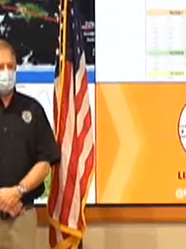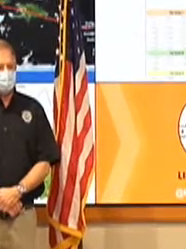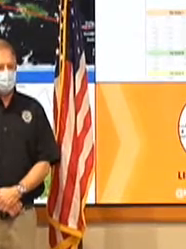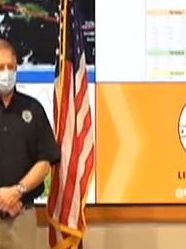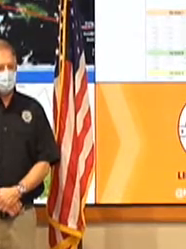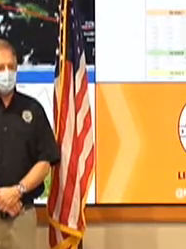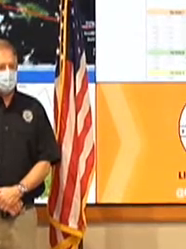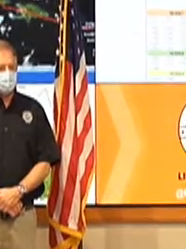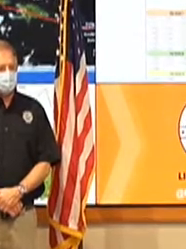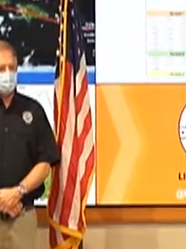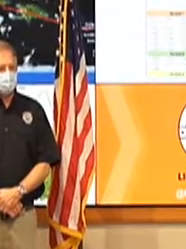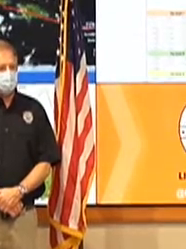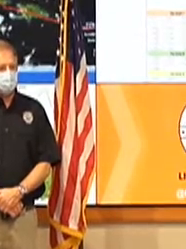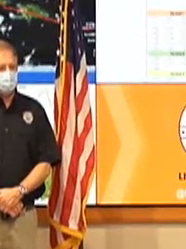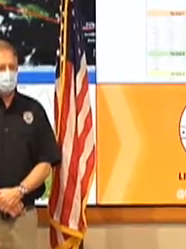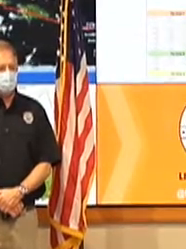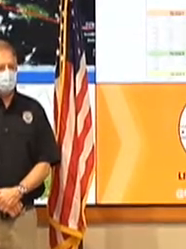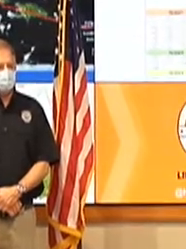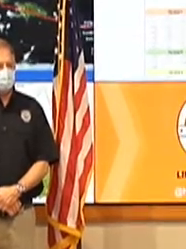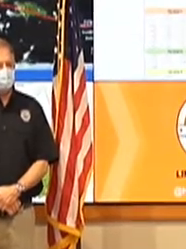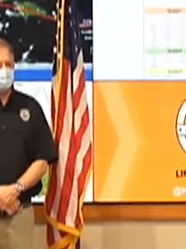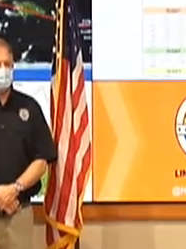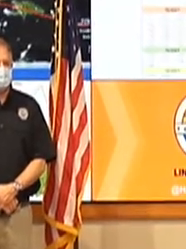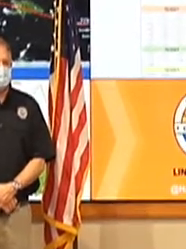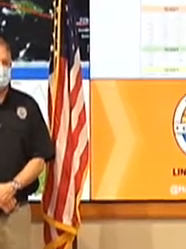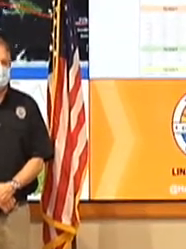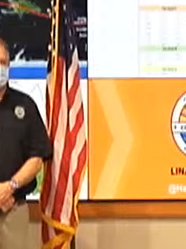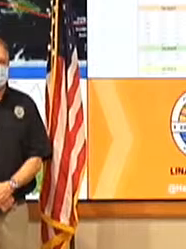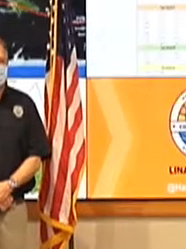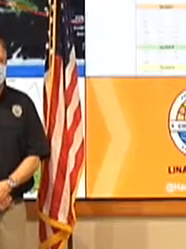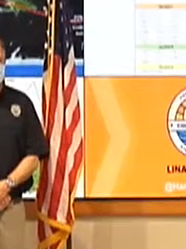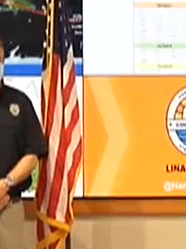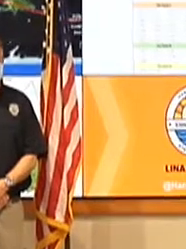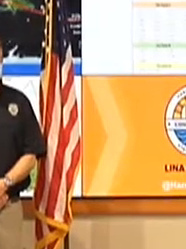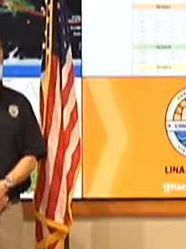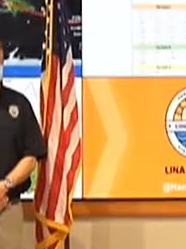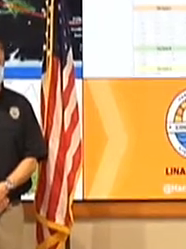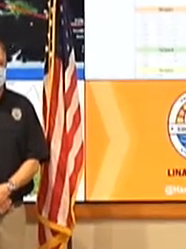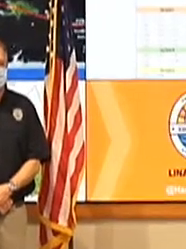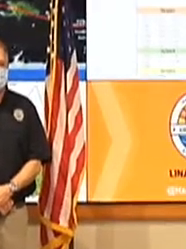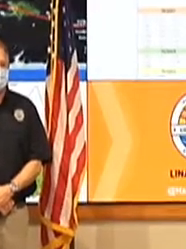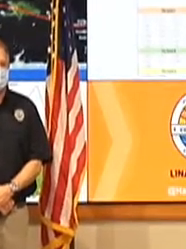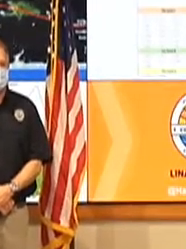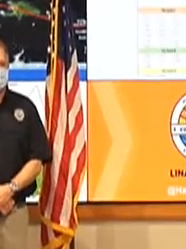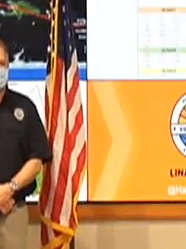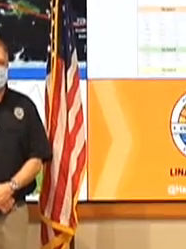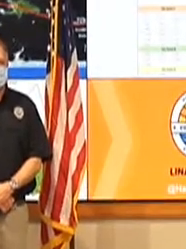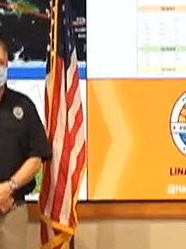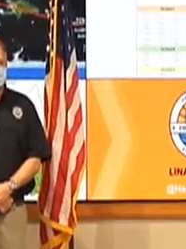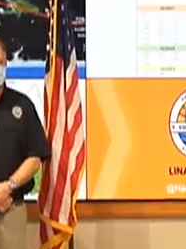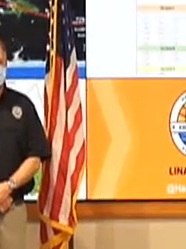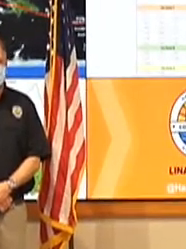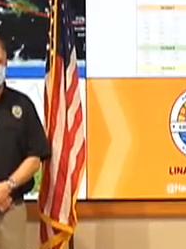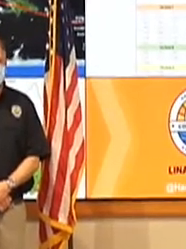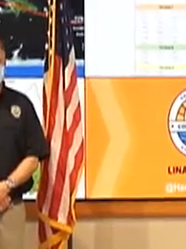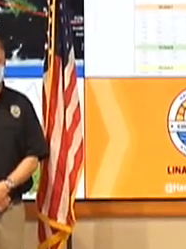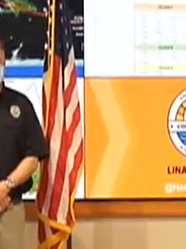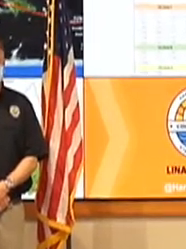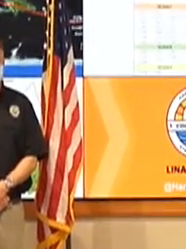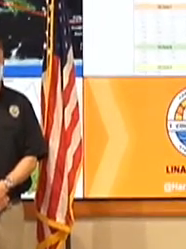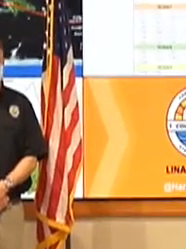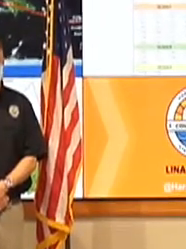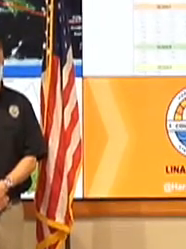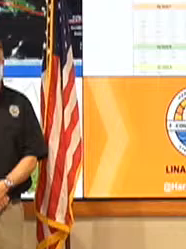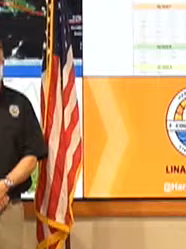condado Harris, al área de Houston. Es una amenaza un poco más grave en este momento. Ya estamos bajo advertencia